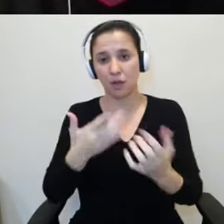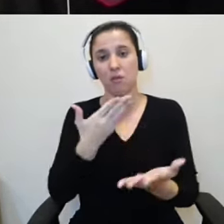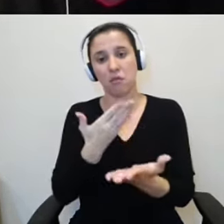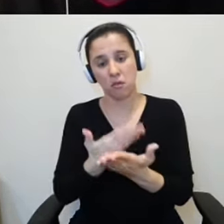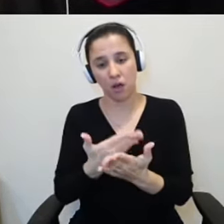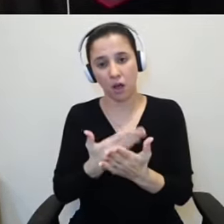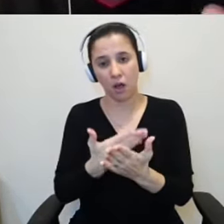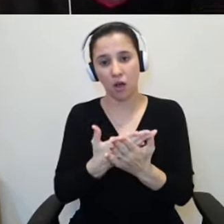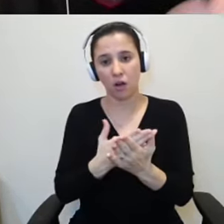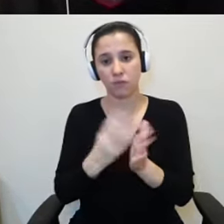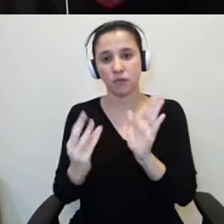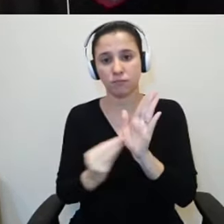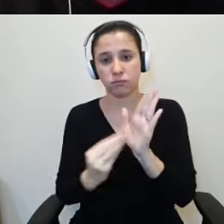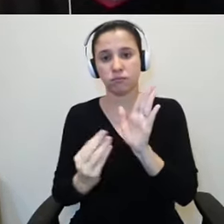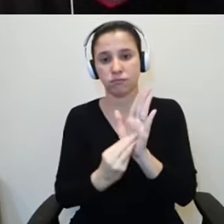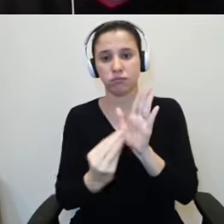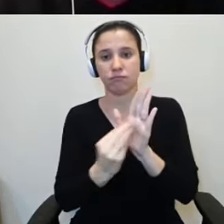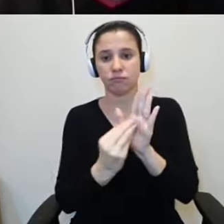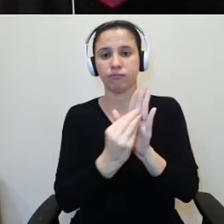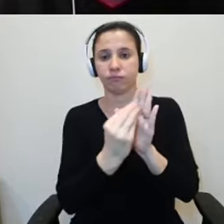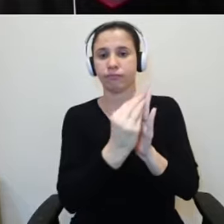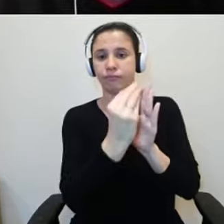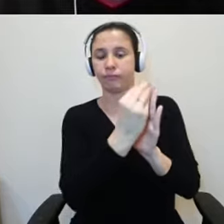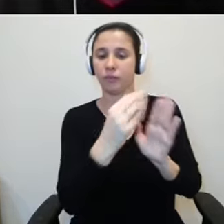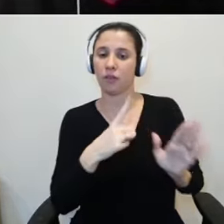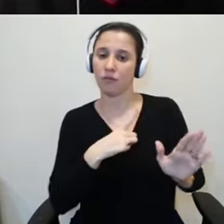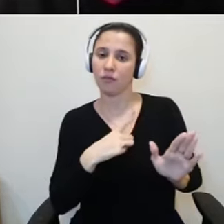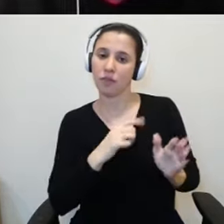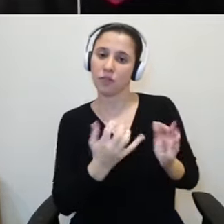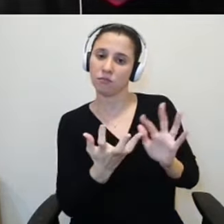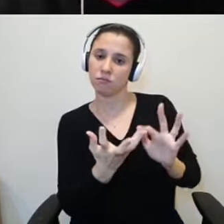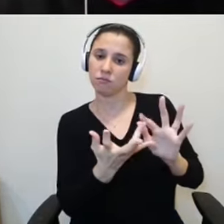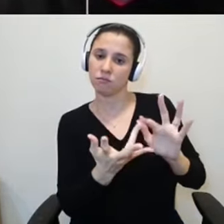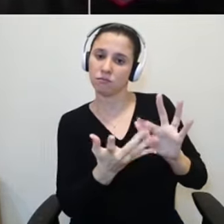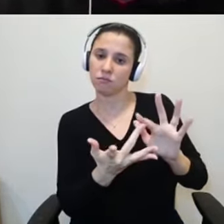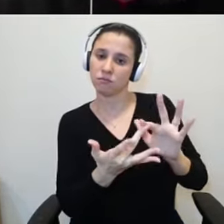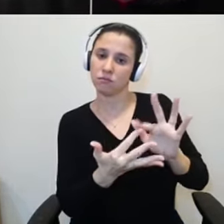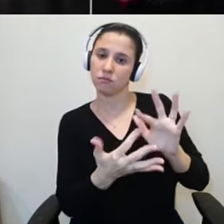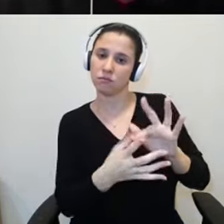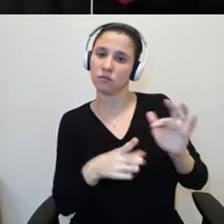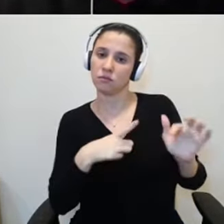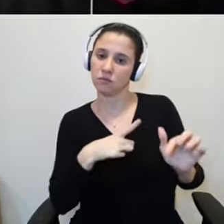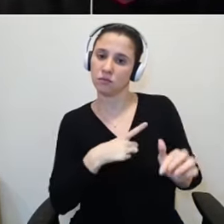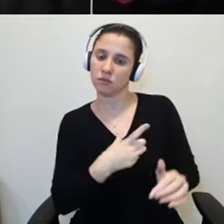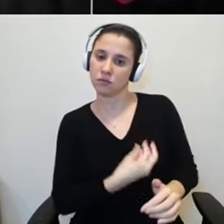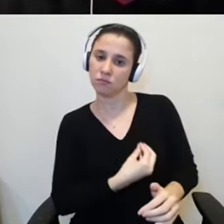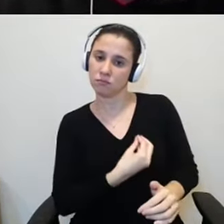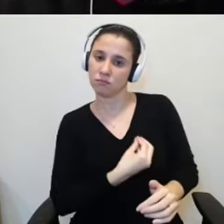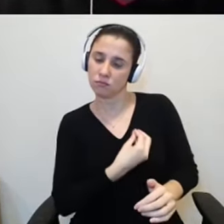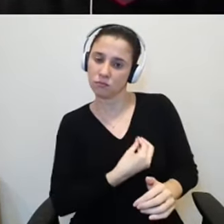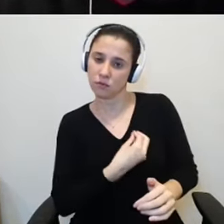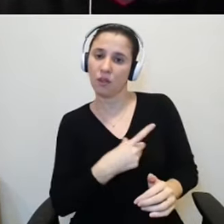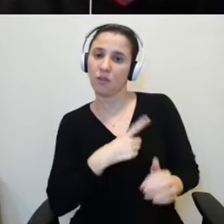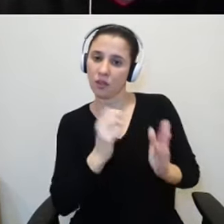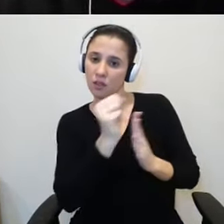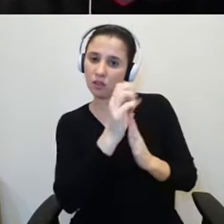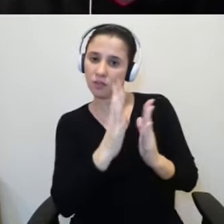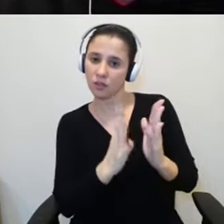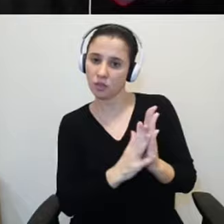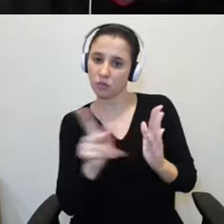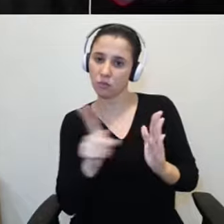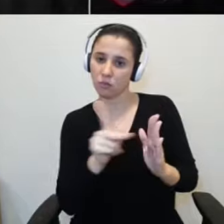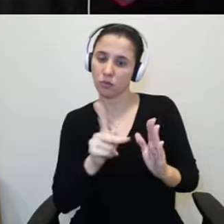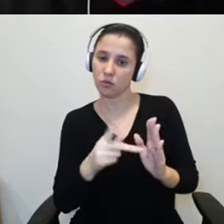contabilizando a presença de vocês, de acordo com as atividades que são executadas. Qual o motivo da demora para chegar a essa hipótese de